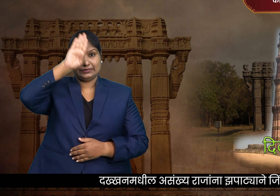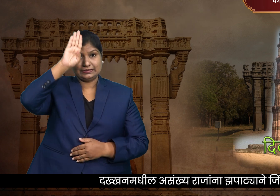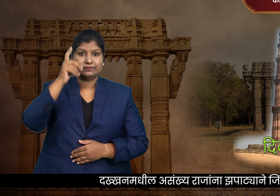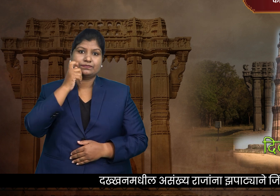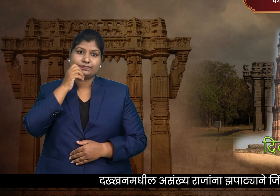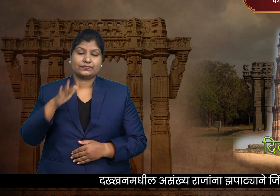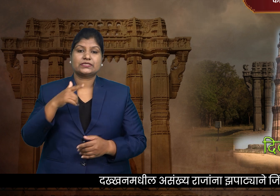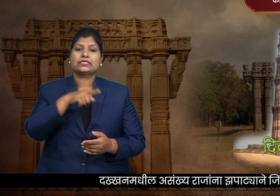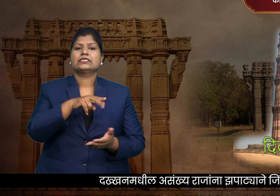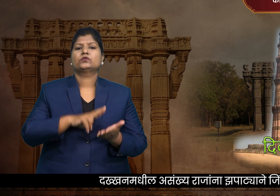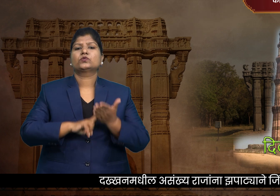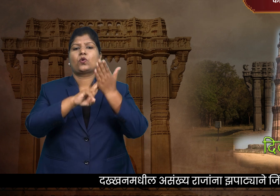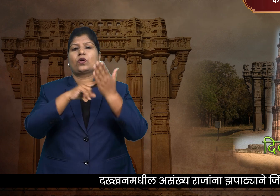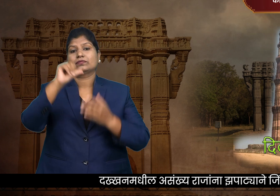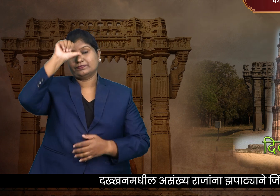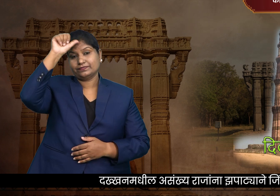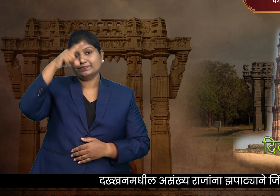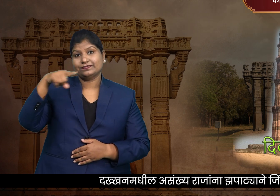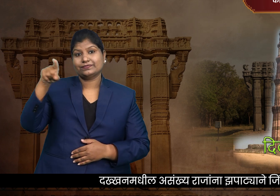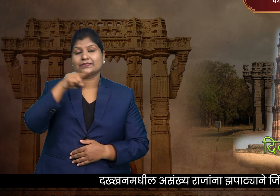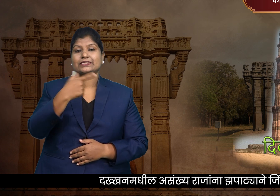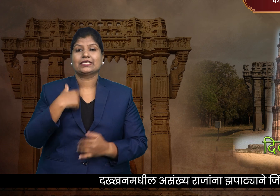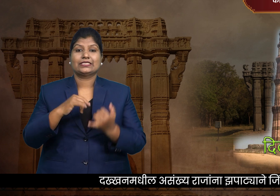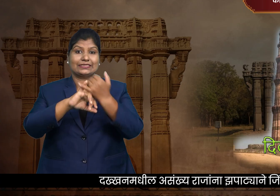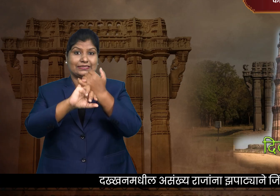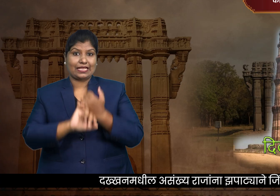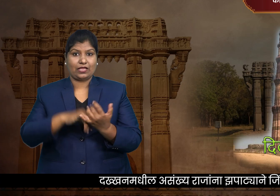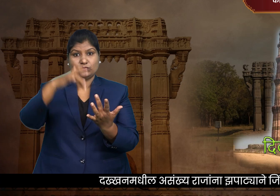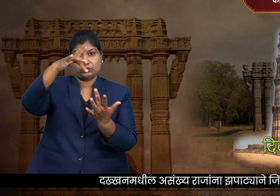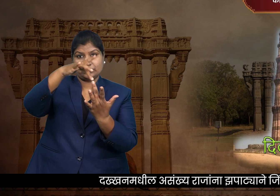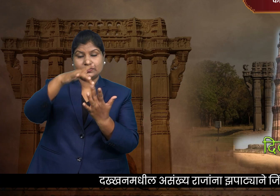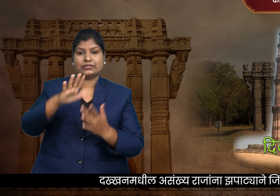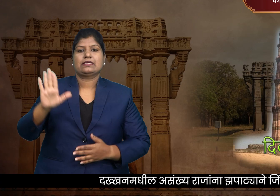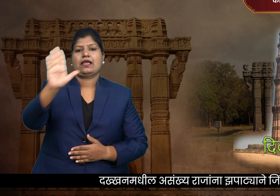राजांना झपाट्याने जिंकले.